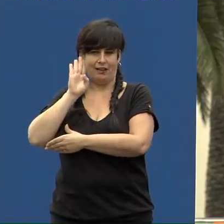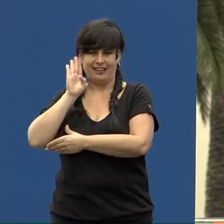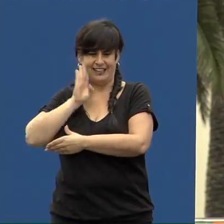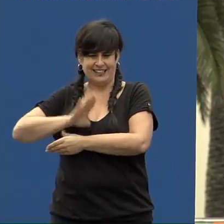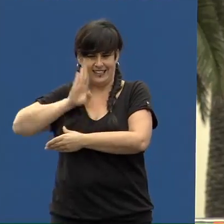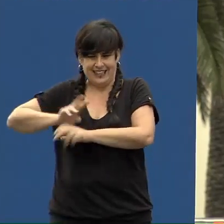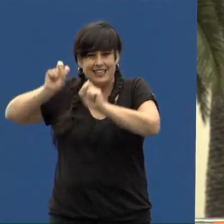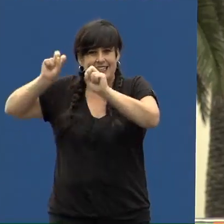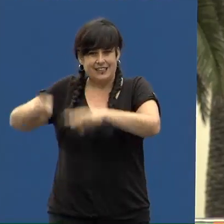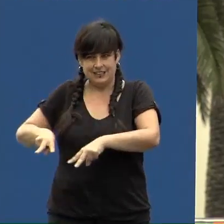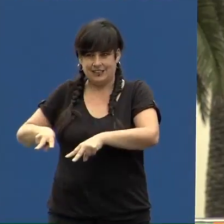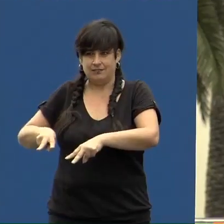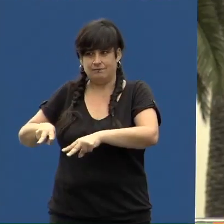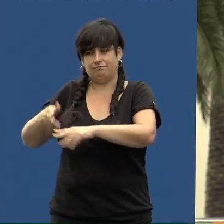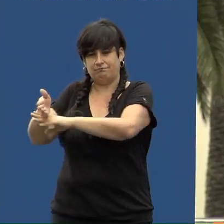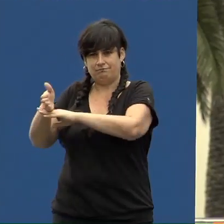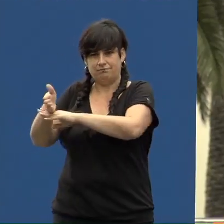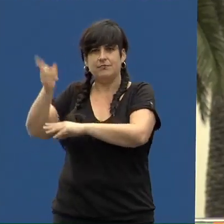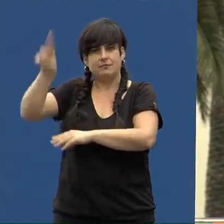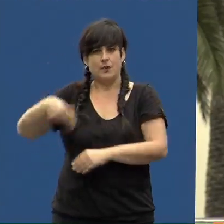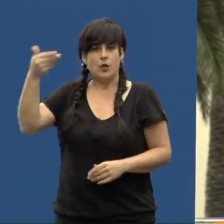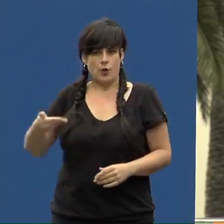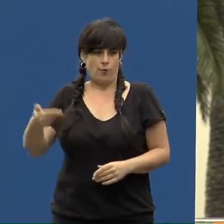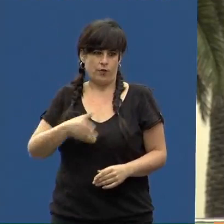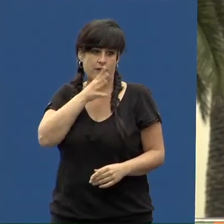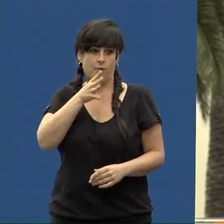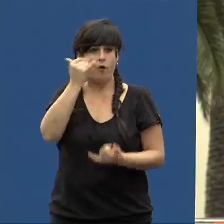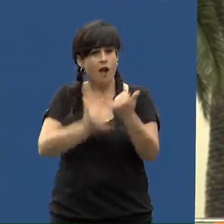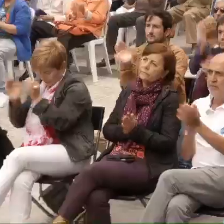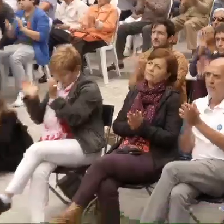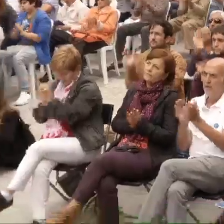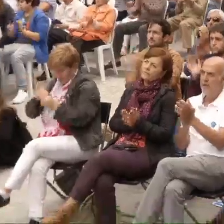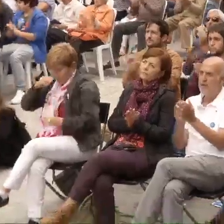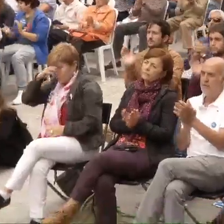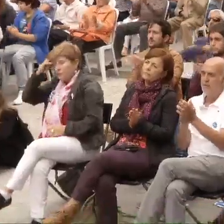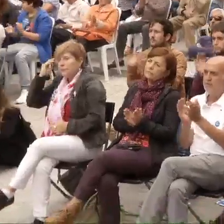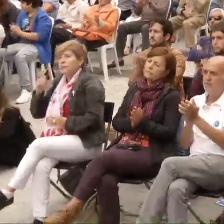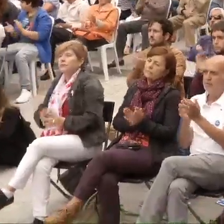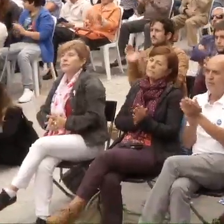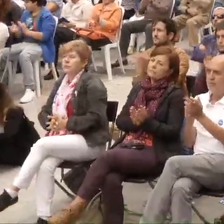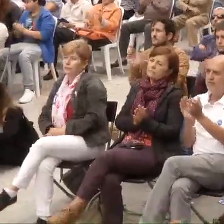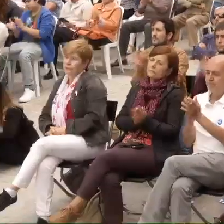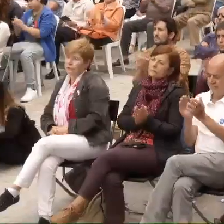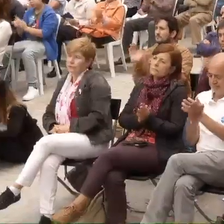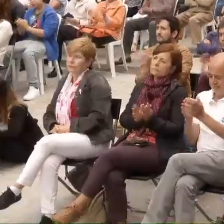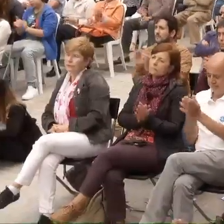derechos y libertades en todos los pueblos y territorios del Estado.